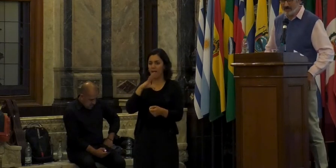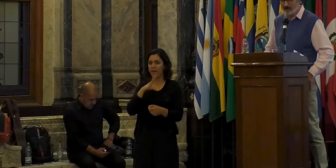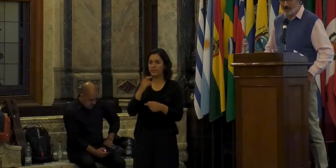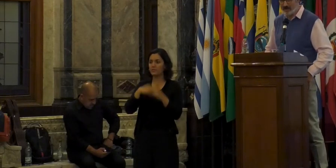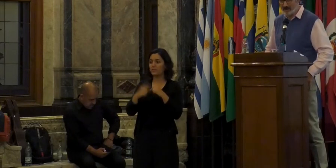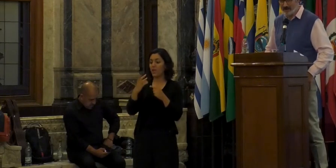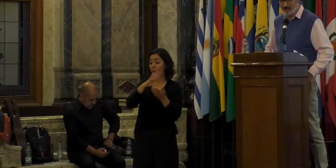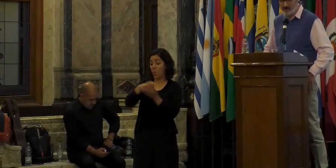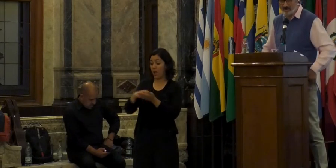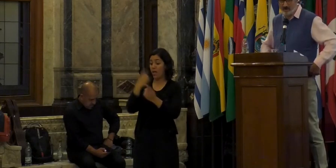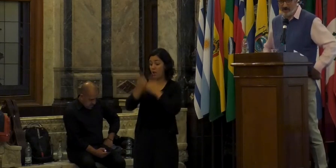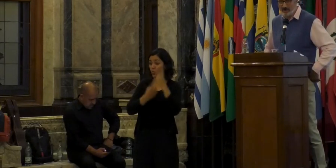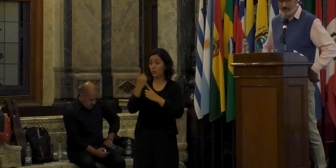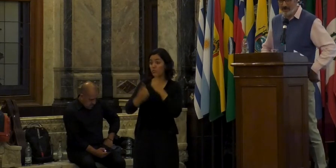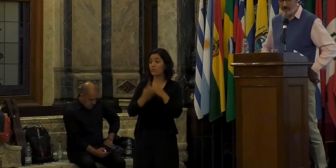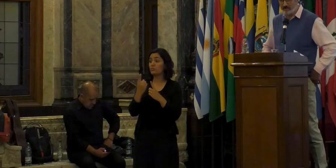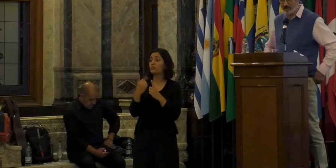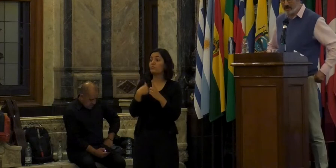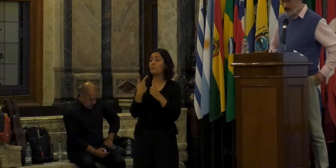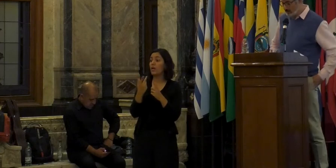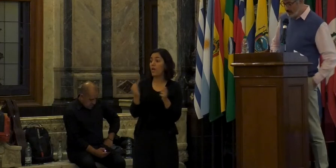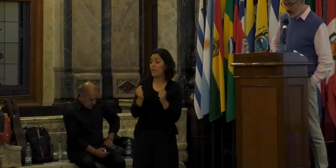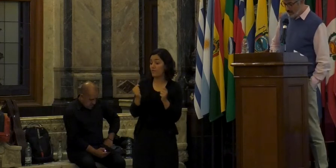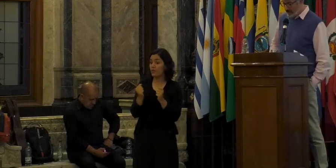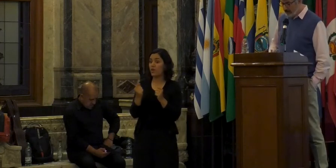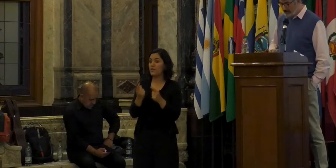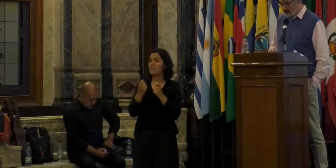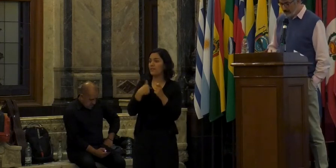sitios en España no había calefacción y nos poníamos los faldones por encima, ¿no?